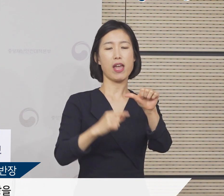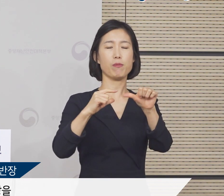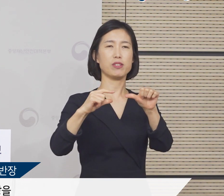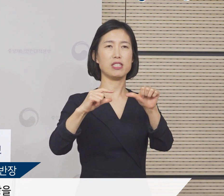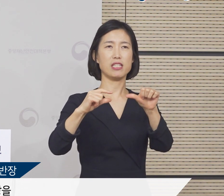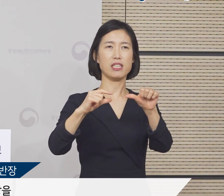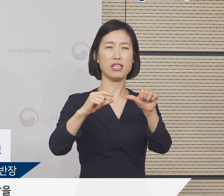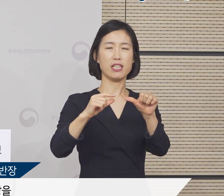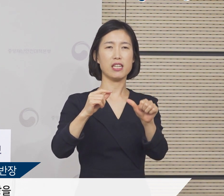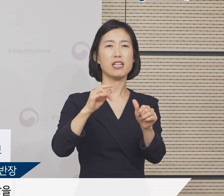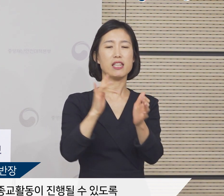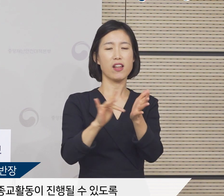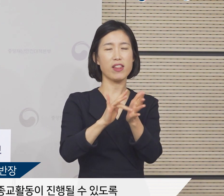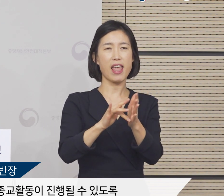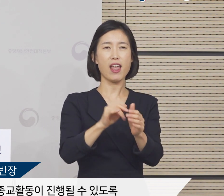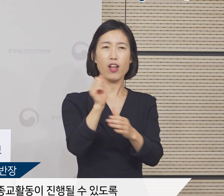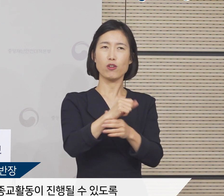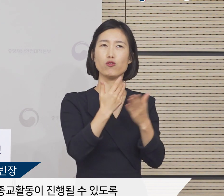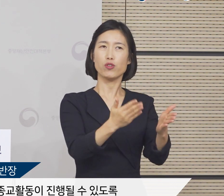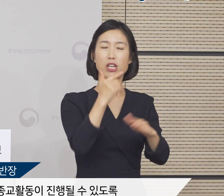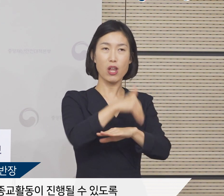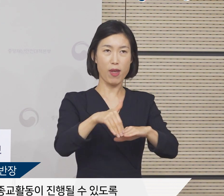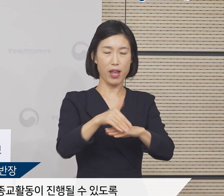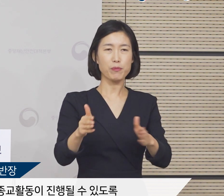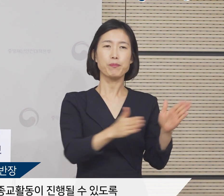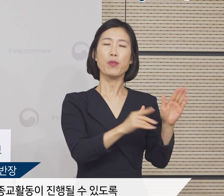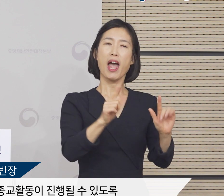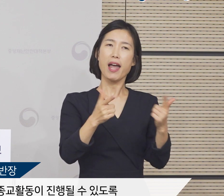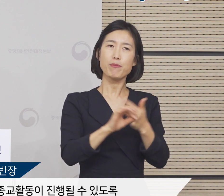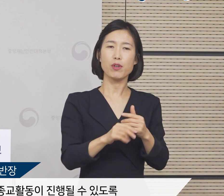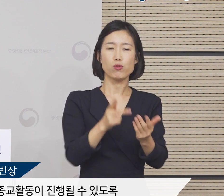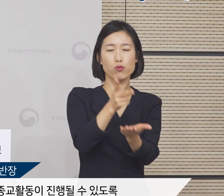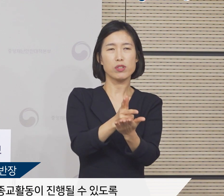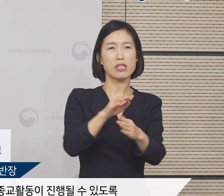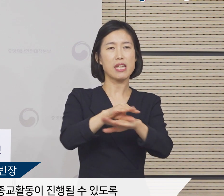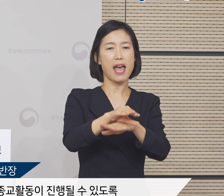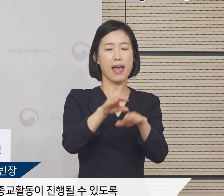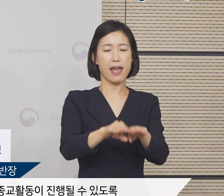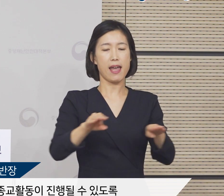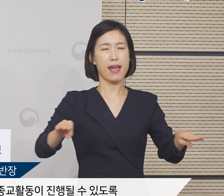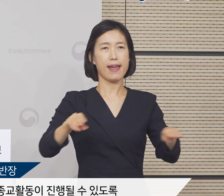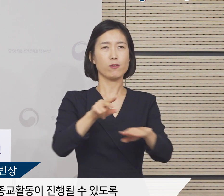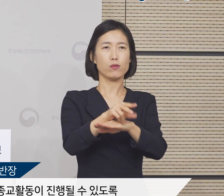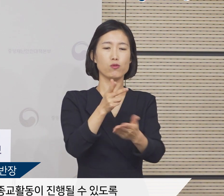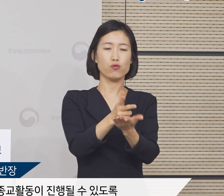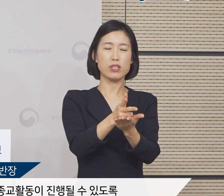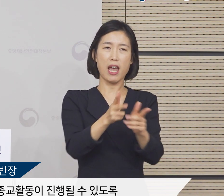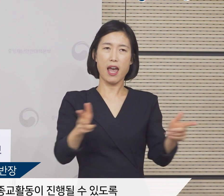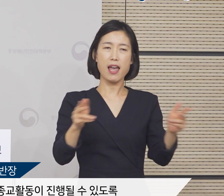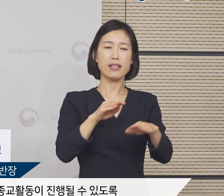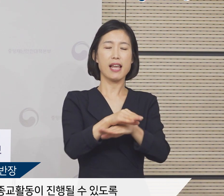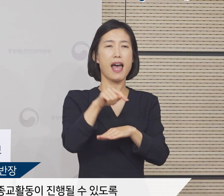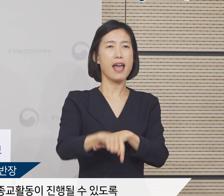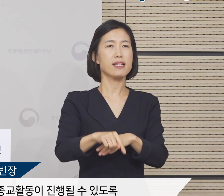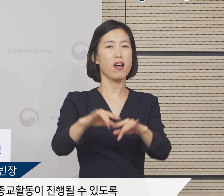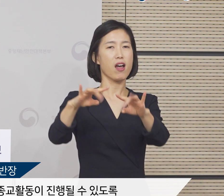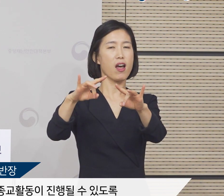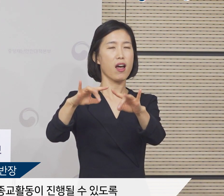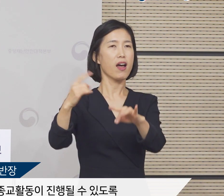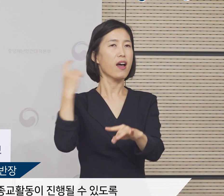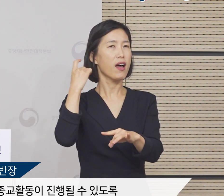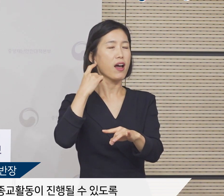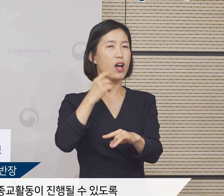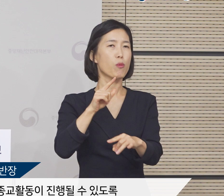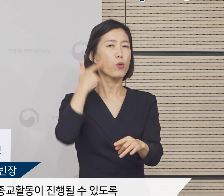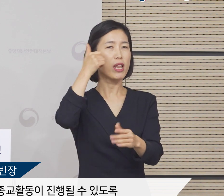지원할 예정입니다. 또한 주차장 등 한정된 공간 내에서 성차 종교활동이 진행될 수 있도록 한시적으로